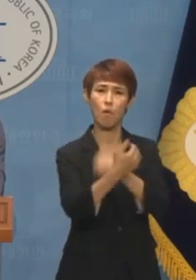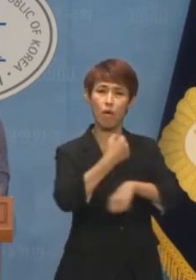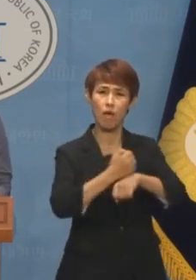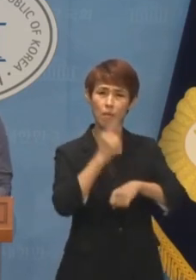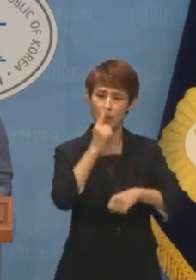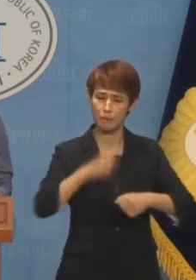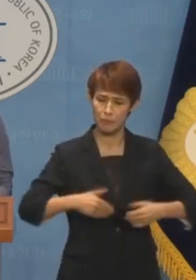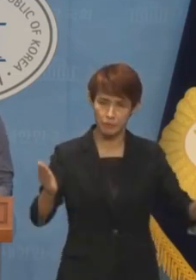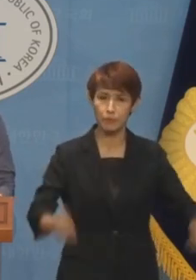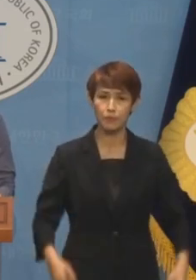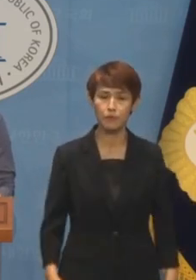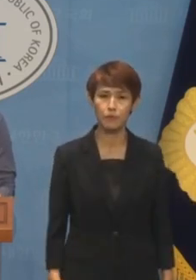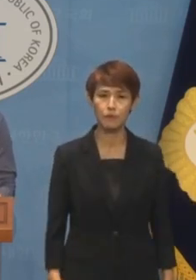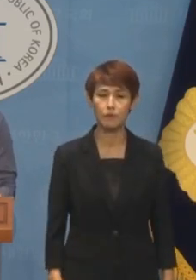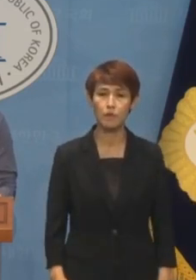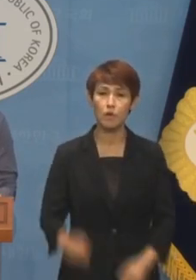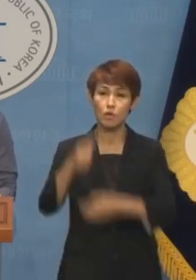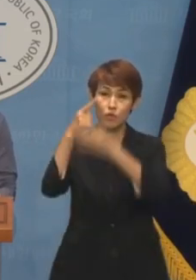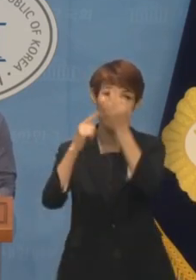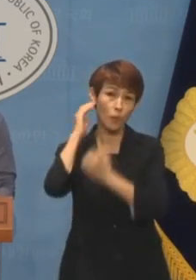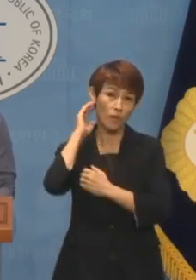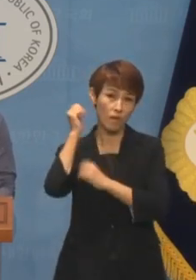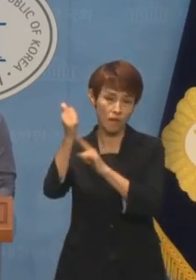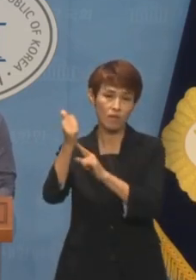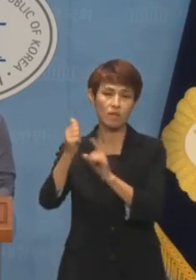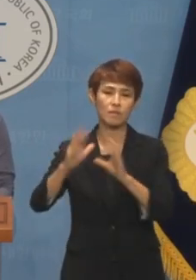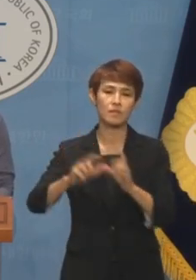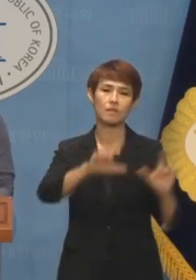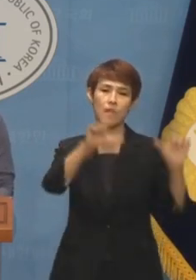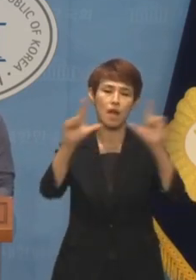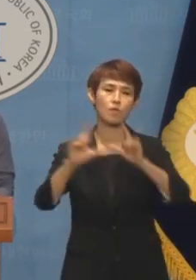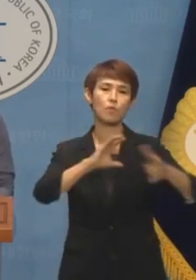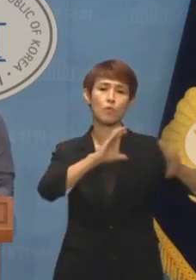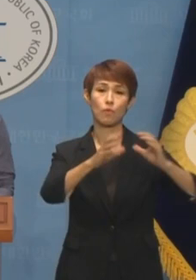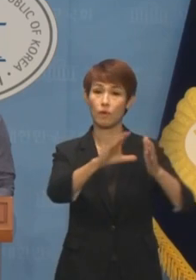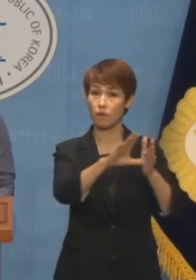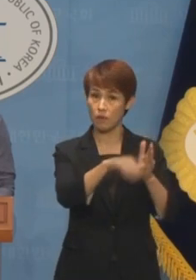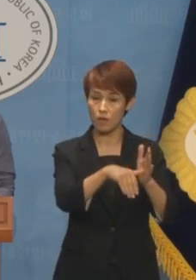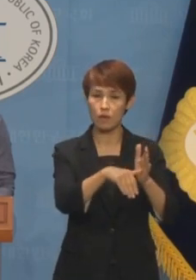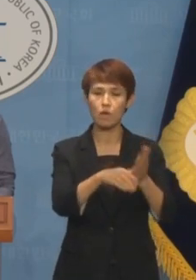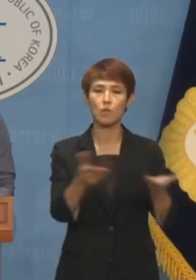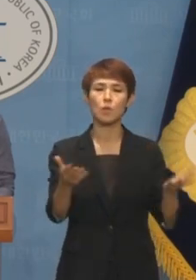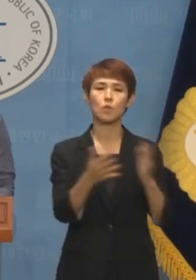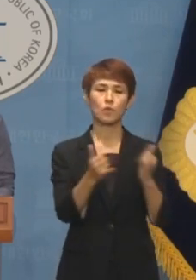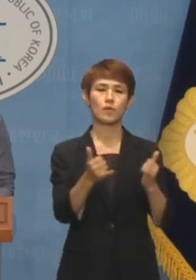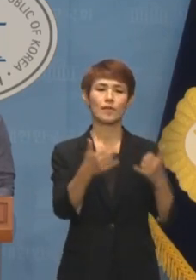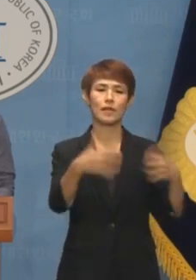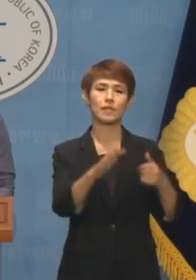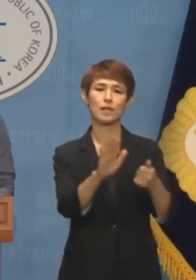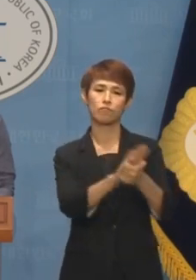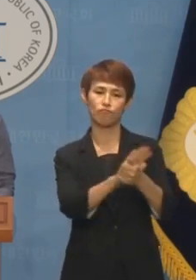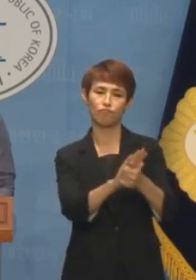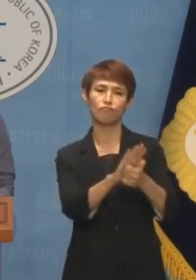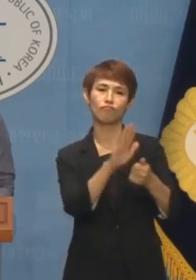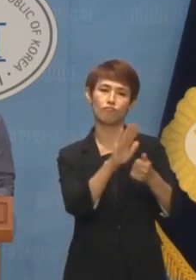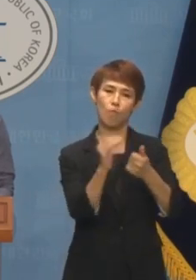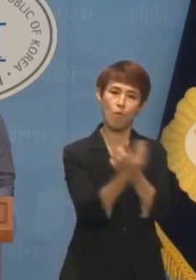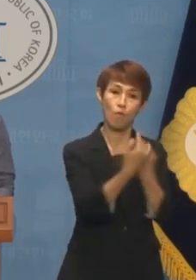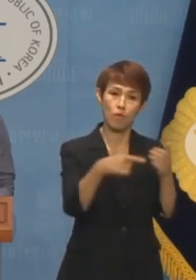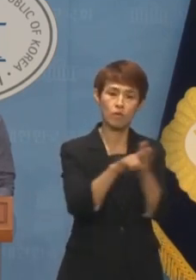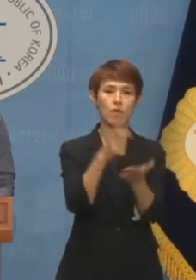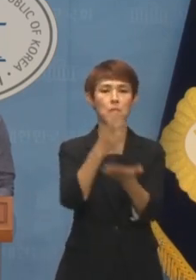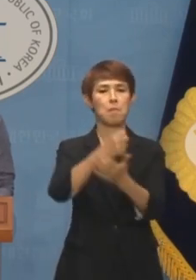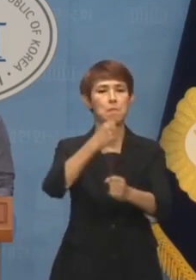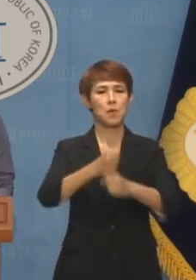없습니다. 윤석열 대통령이 이른바 민생토론회를 통해서 노동약자 지원과 보호를 위한 법률